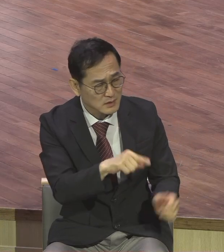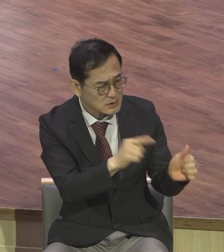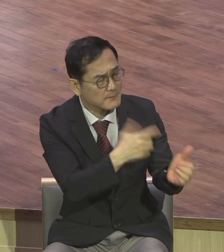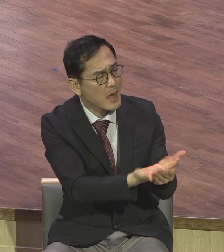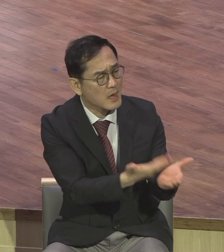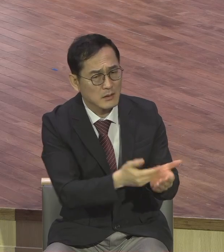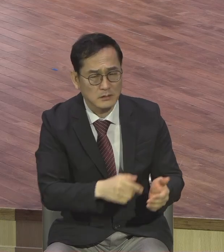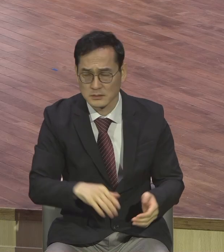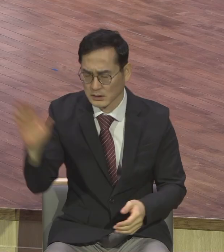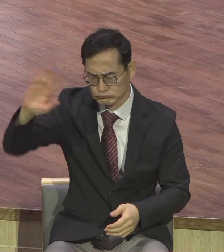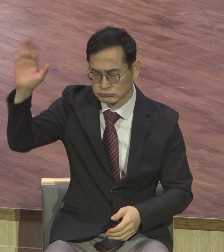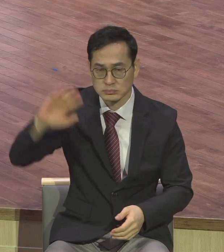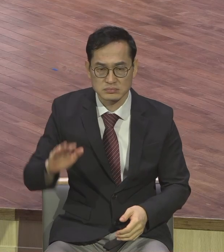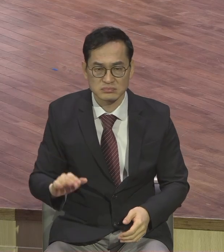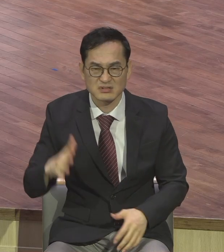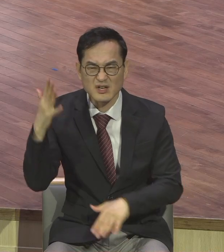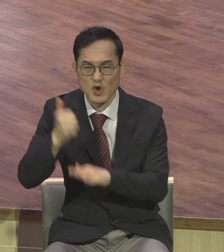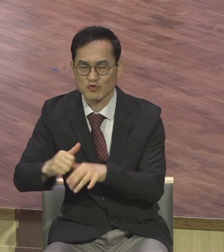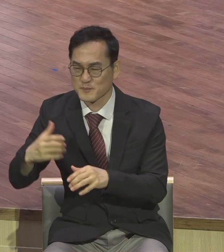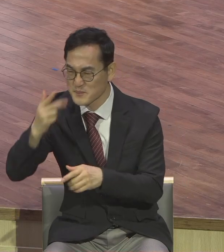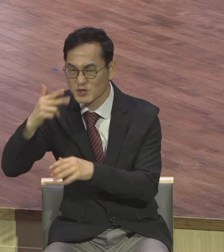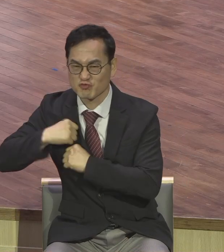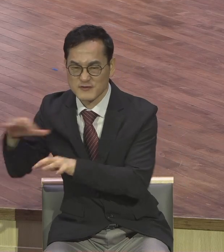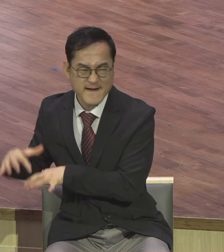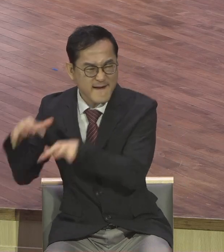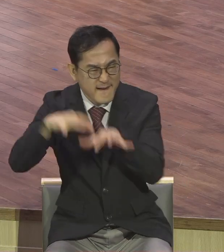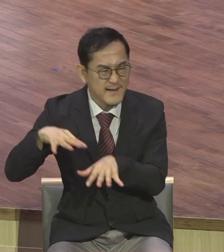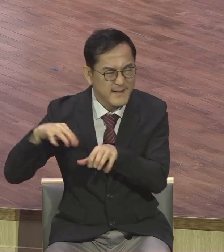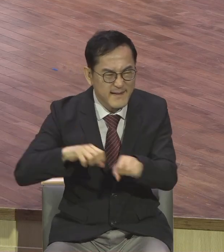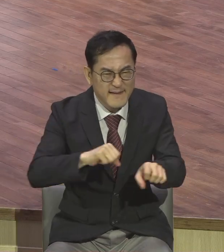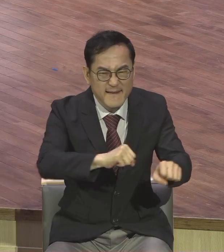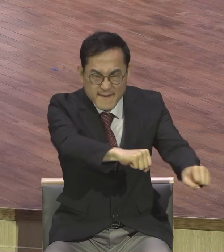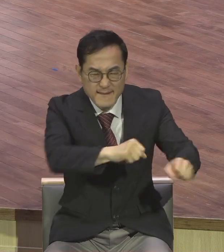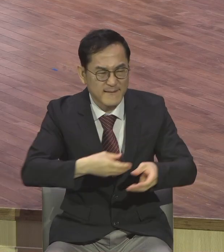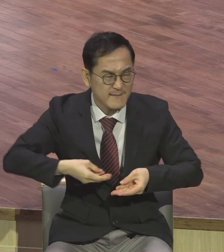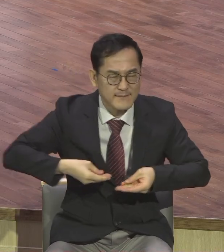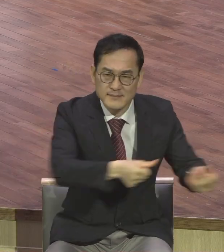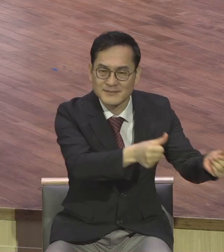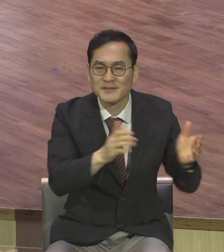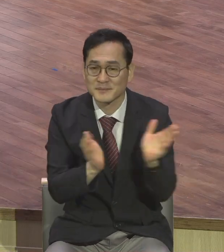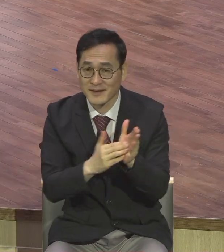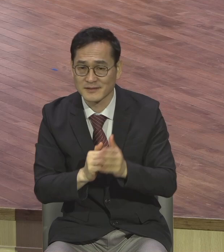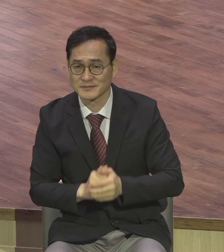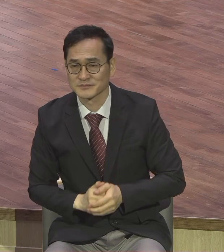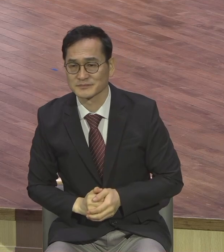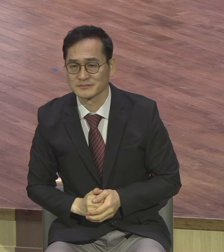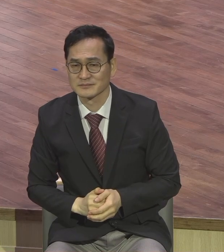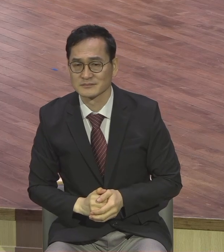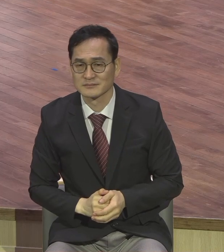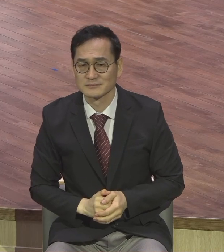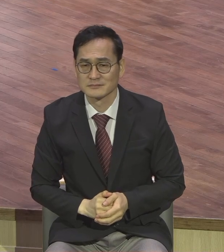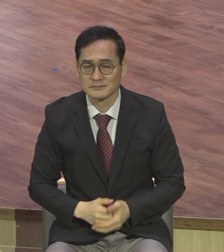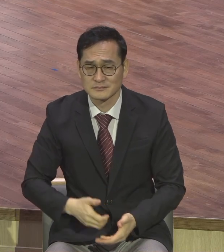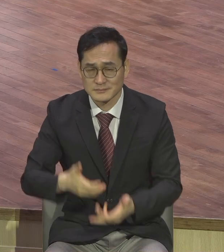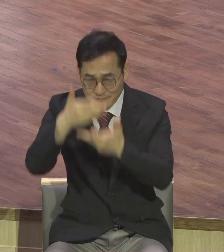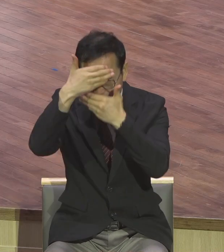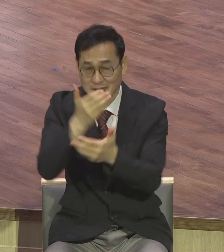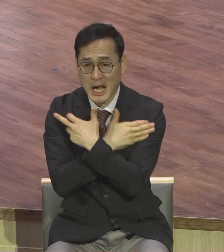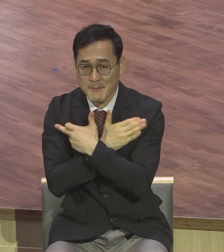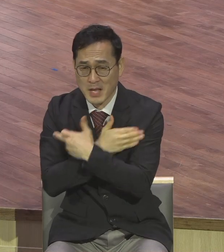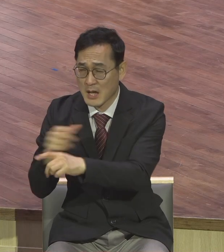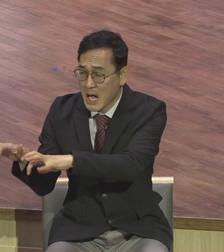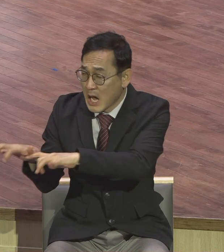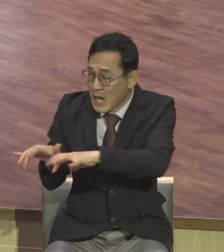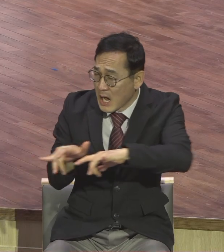붕괴가 되었습니다. 그런데 그 이후에도 이 탈레반들이 붕괴됐는데 게릴라 작전으로